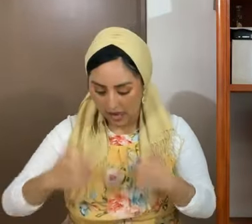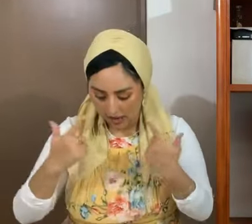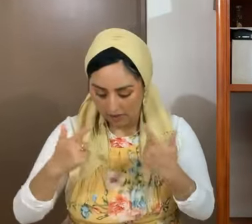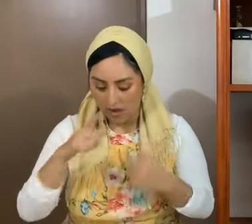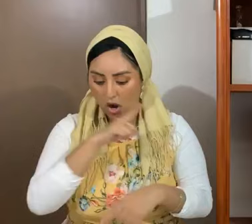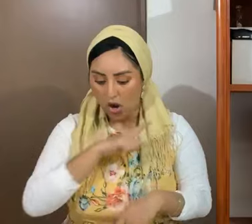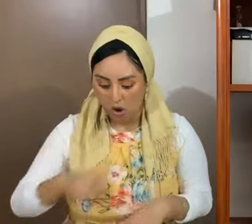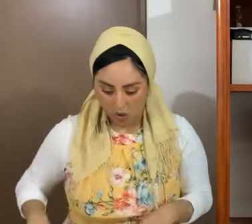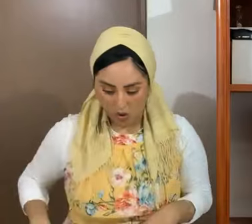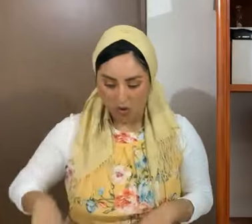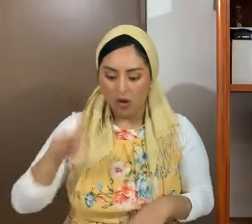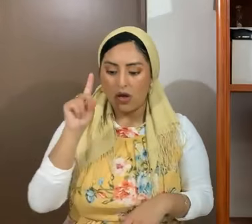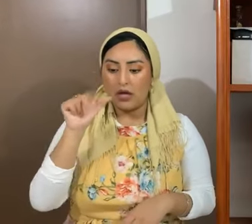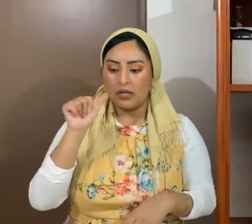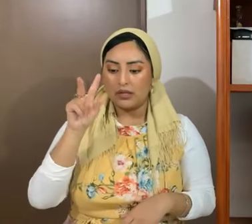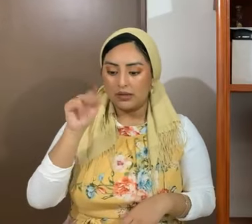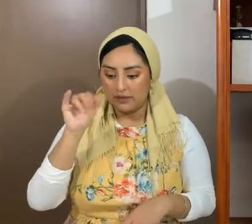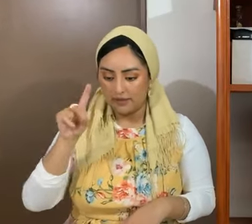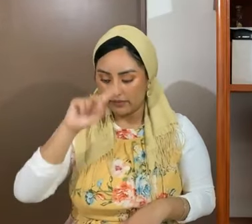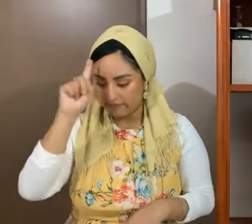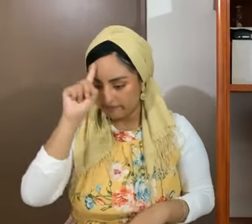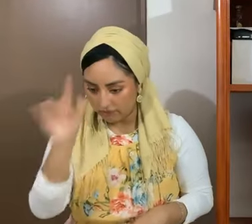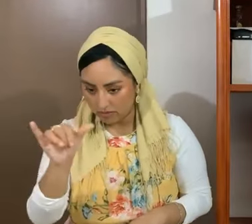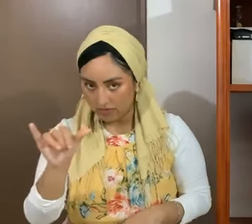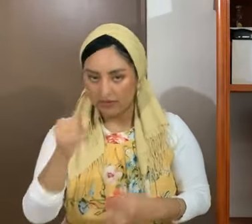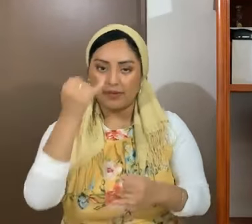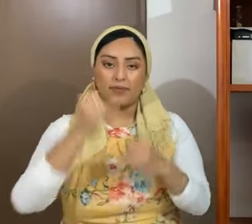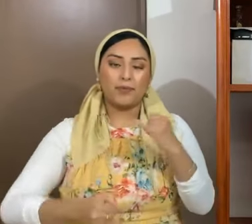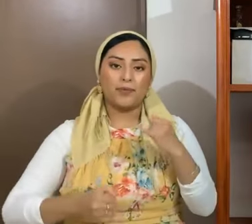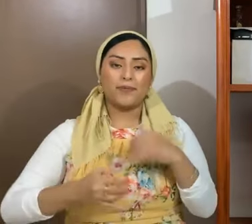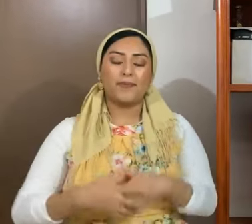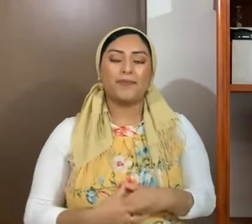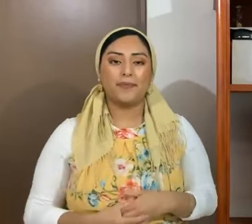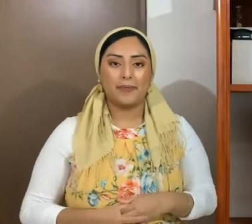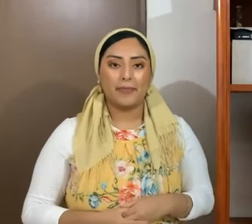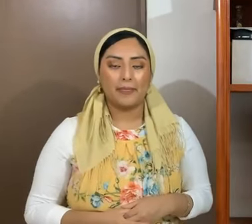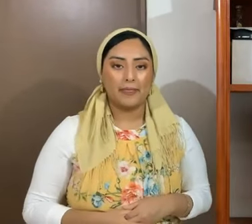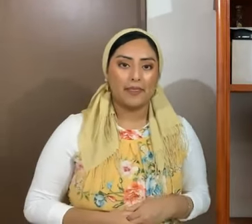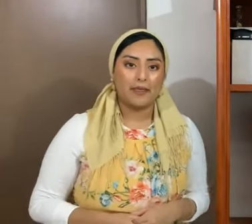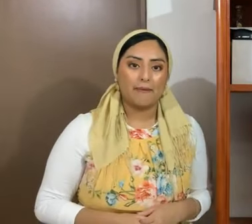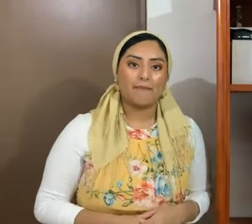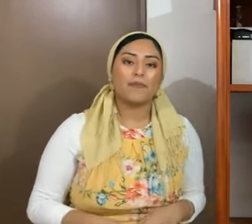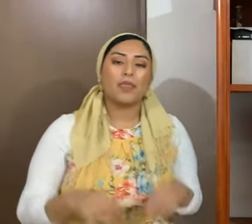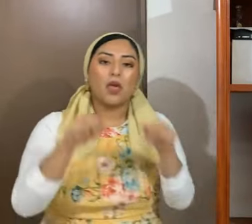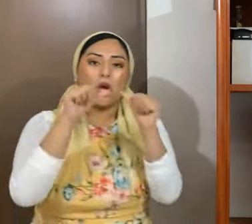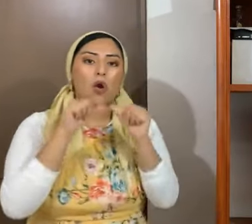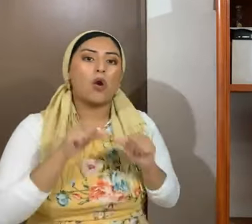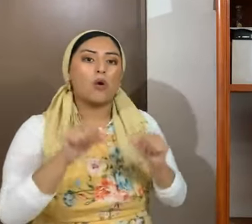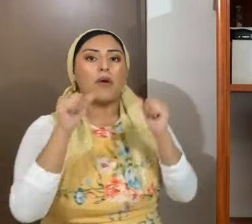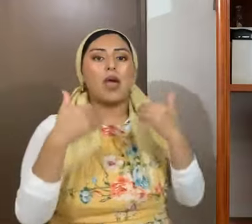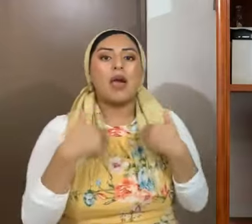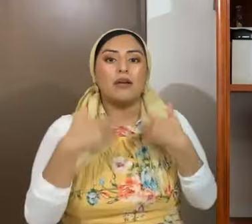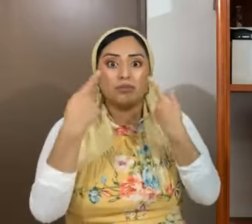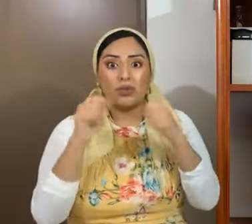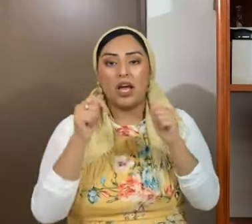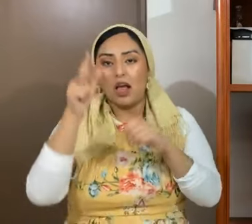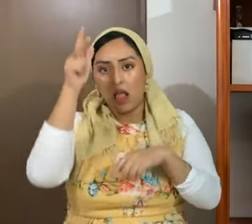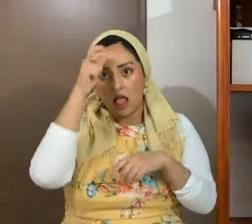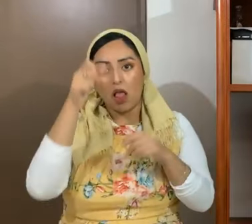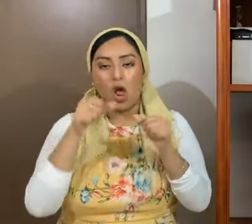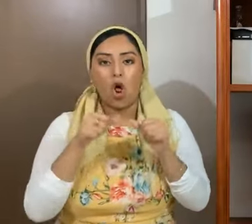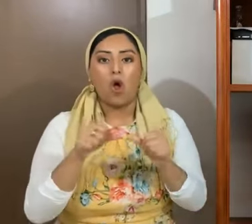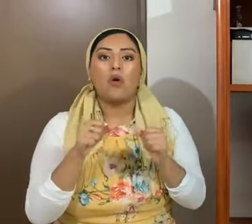señor, el rey David, para siempre. Y ahí termina la Haftará. Siempre va a haber intentos de